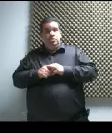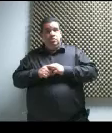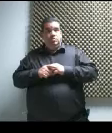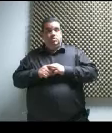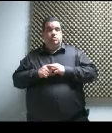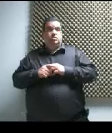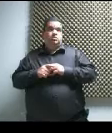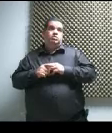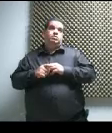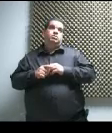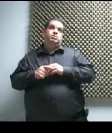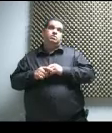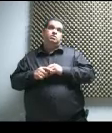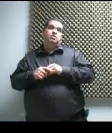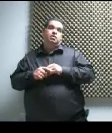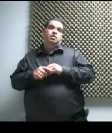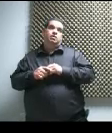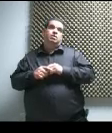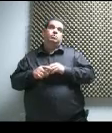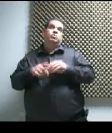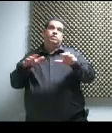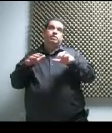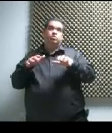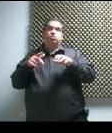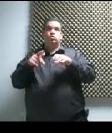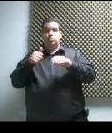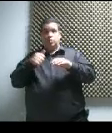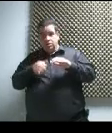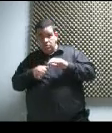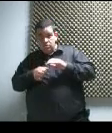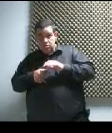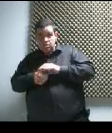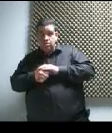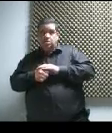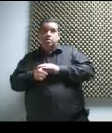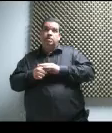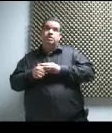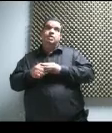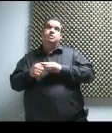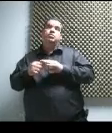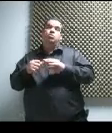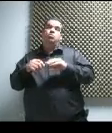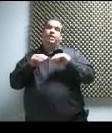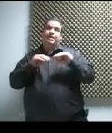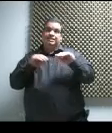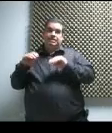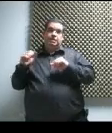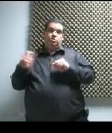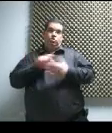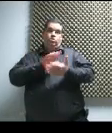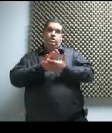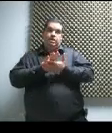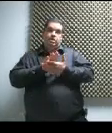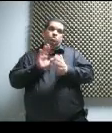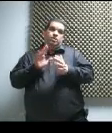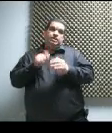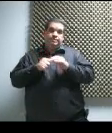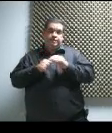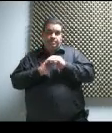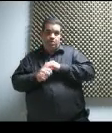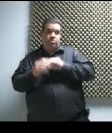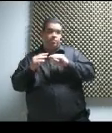el terremoto, entonces ellos se hubiesen metido debajo de los pupitres, como le enseñan a todos en la escuela, que tiene que ser